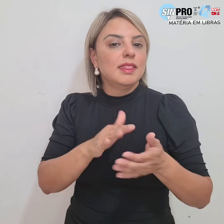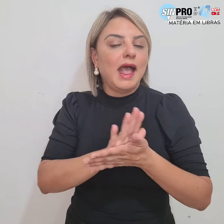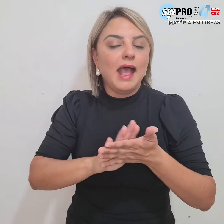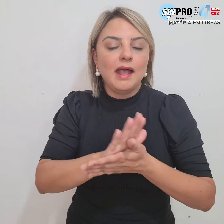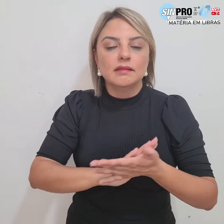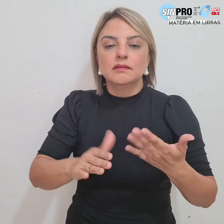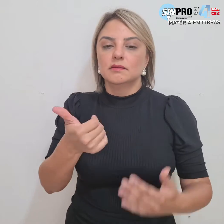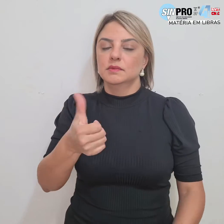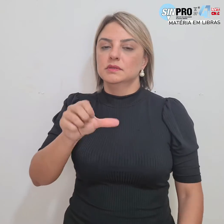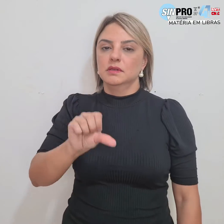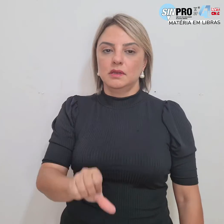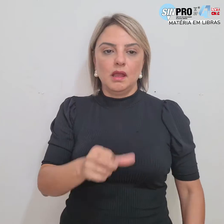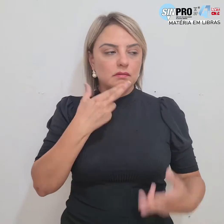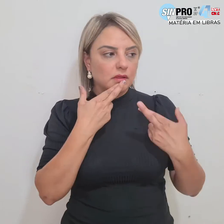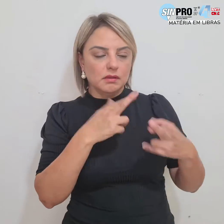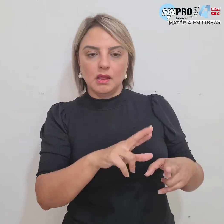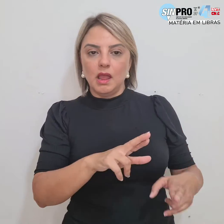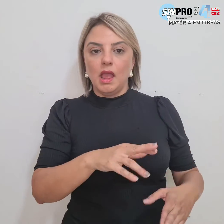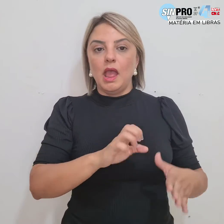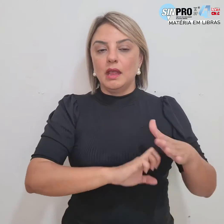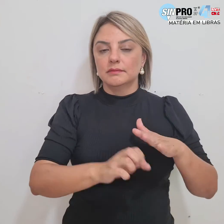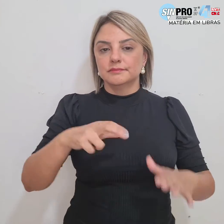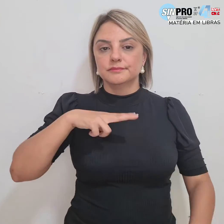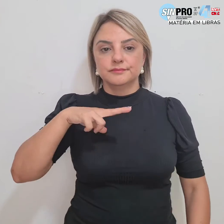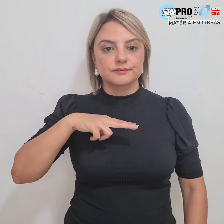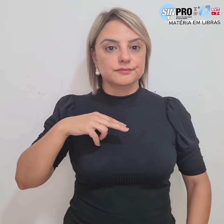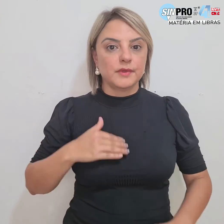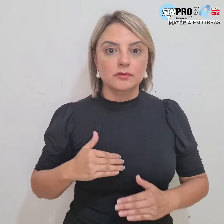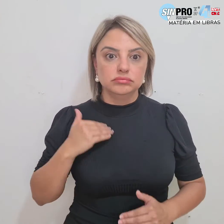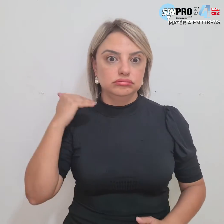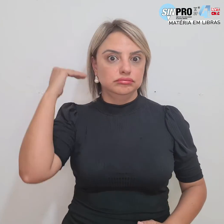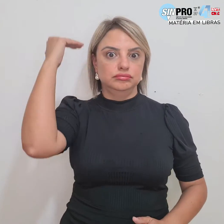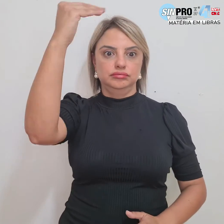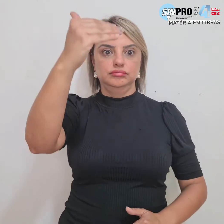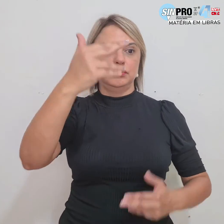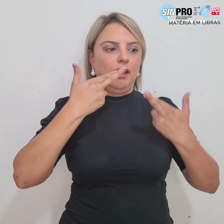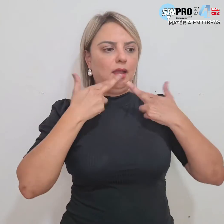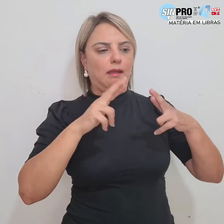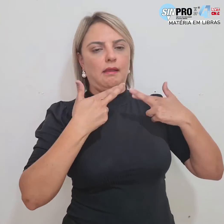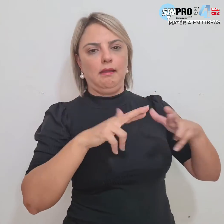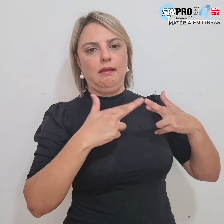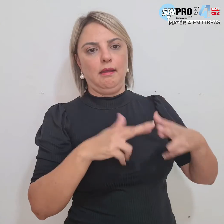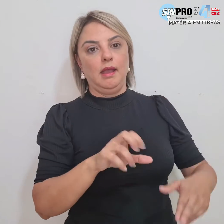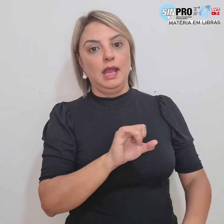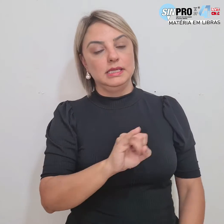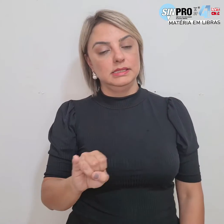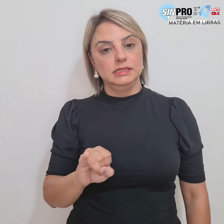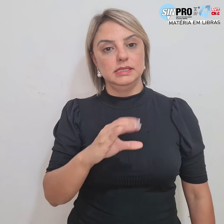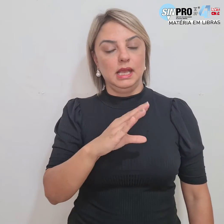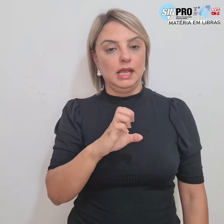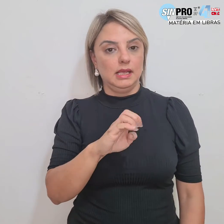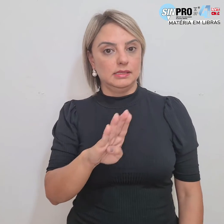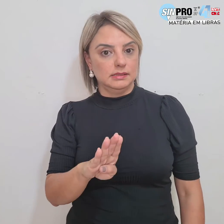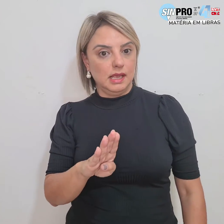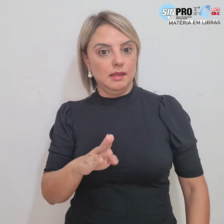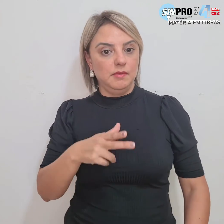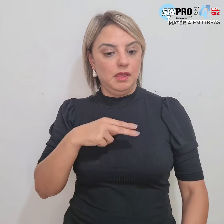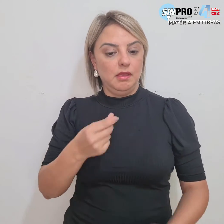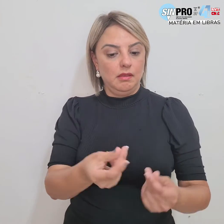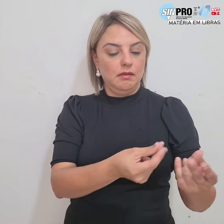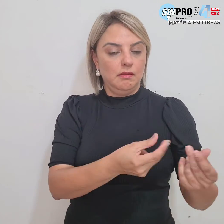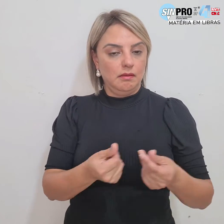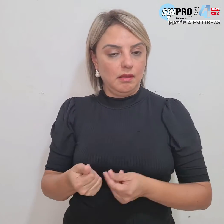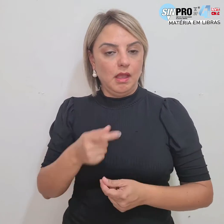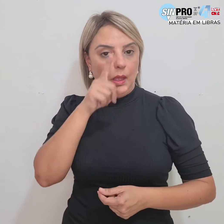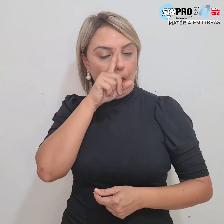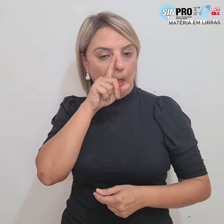e nenhuma em 2019, as empresas privatizadas são campeãs de queixas no PROCON. Se a SEB for privatizada,